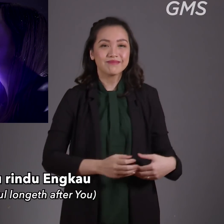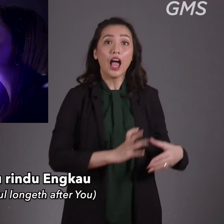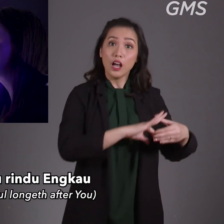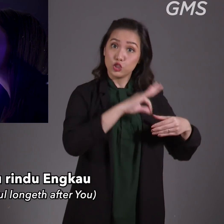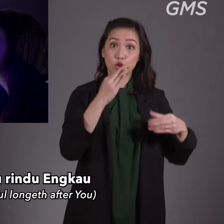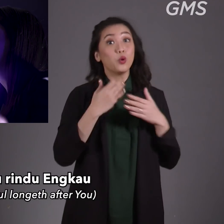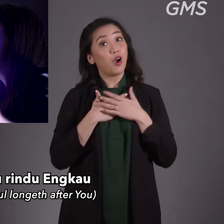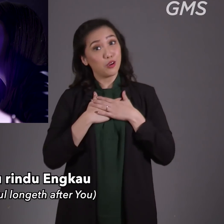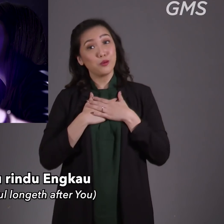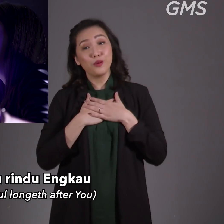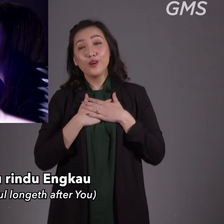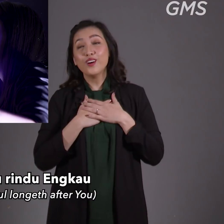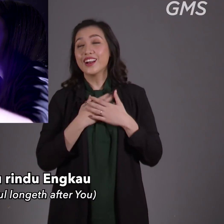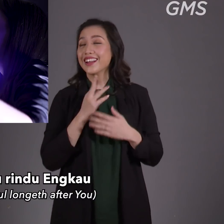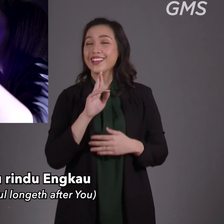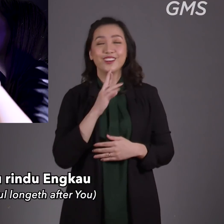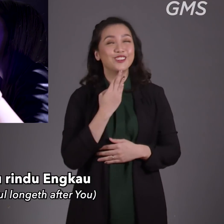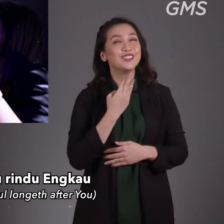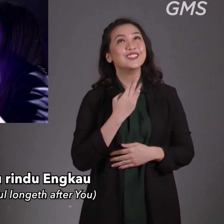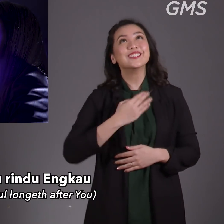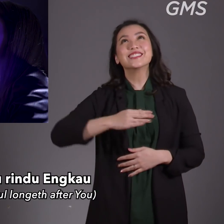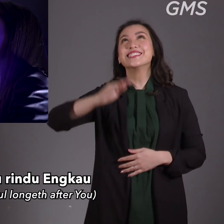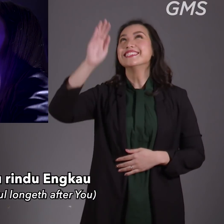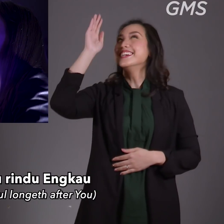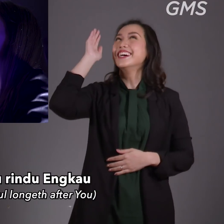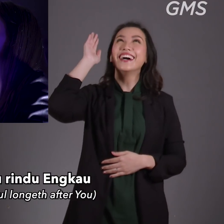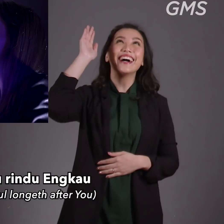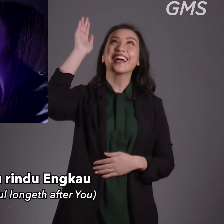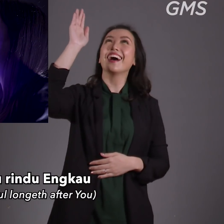sungaimu, jiwaku rindu